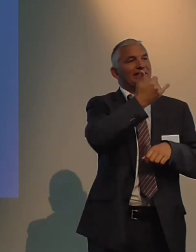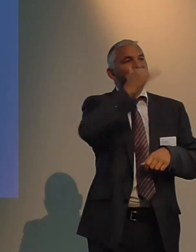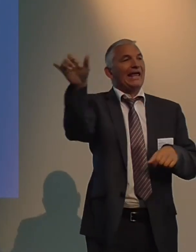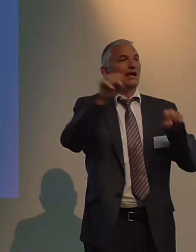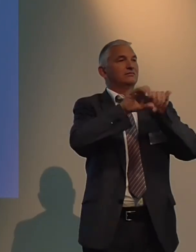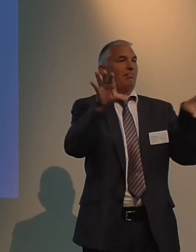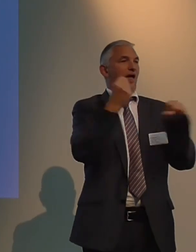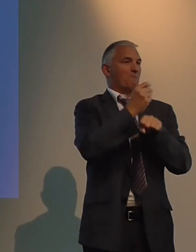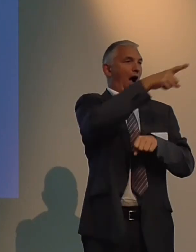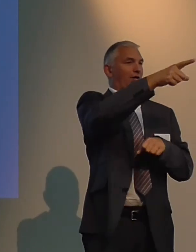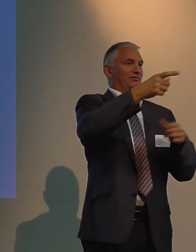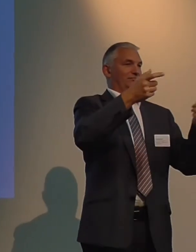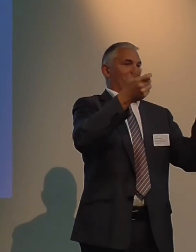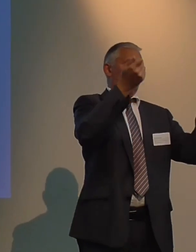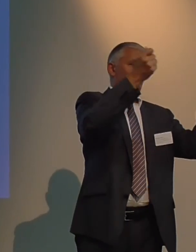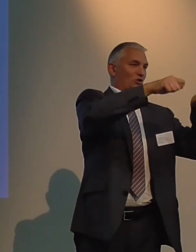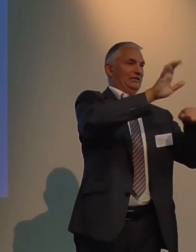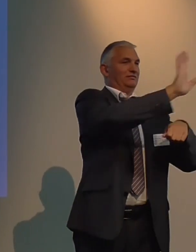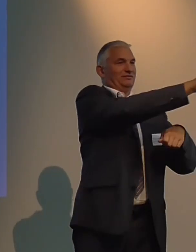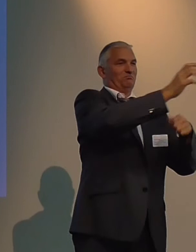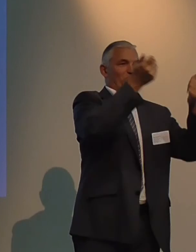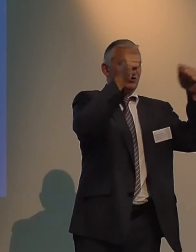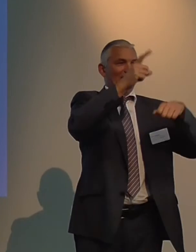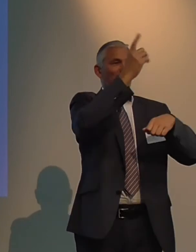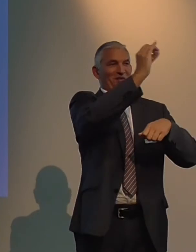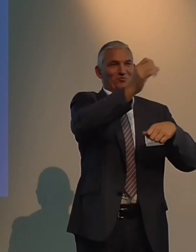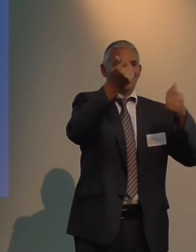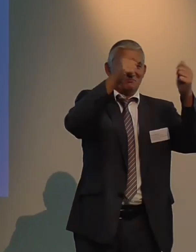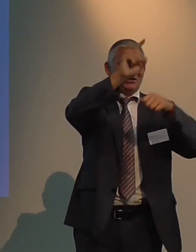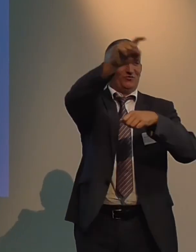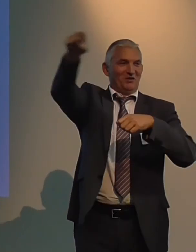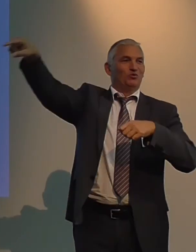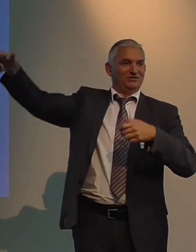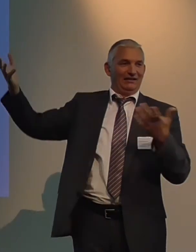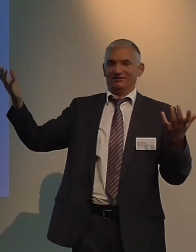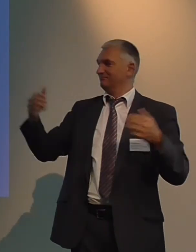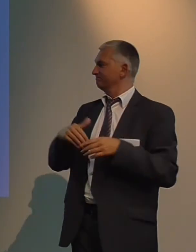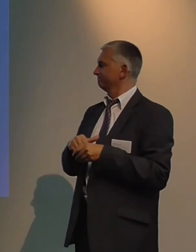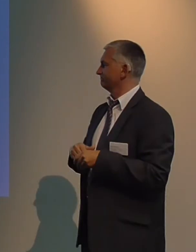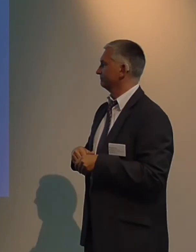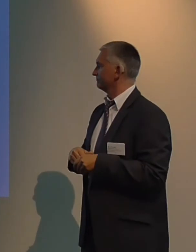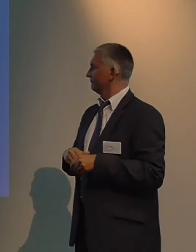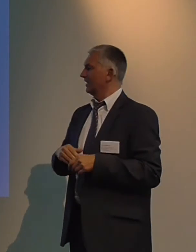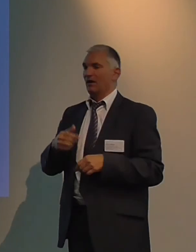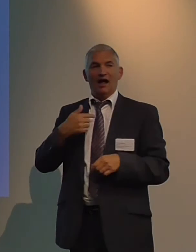Und ich möchte eigentlich, dass das jede Fernsehanstalt macht, jeder Sender macht, 100% Untertitel